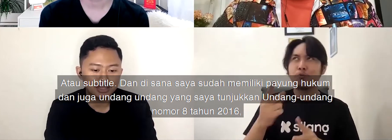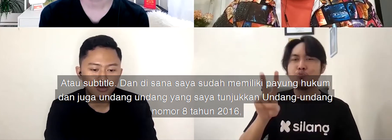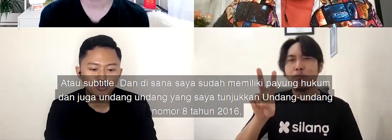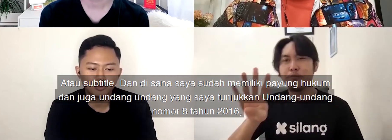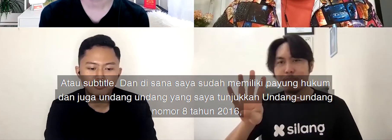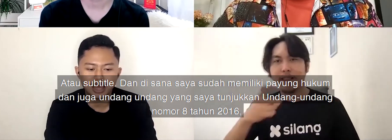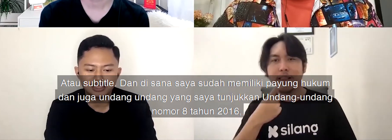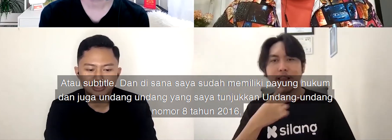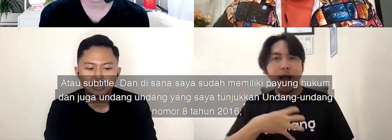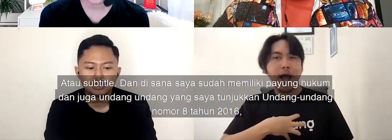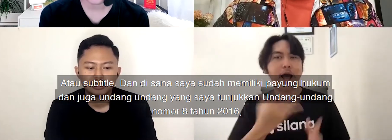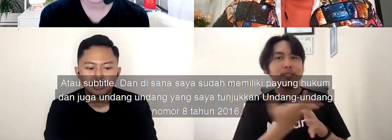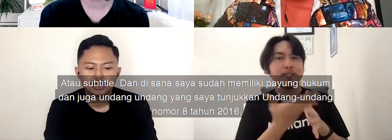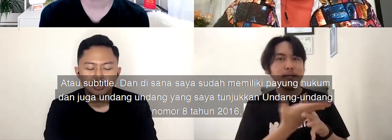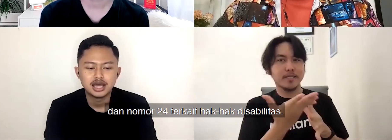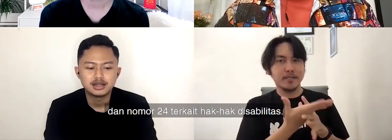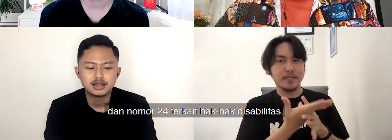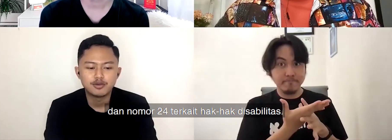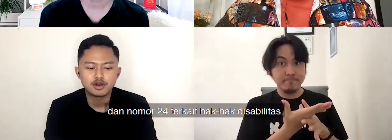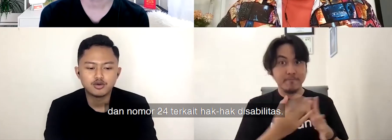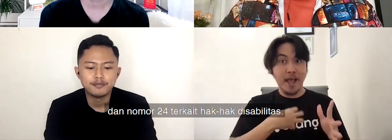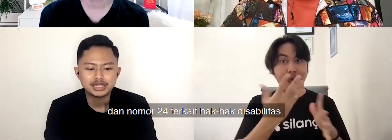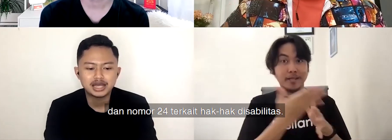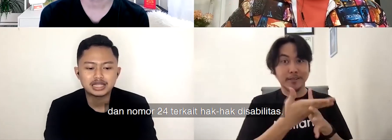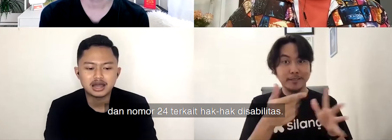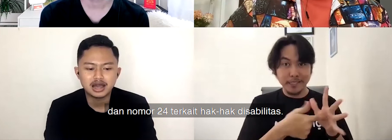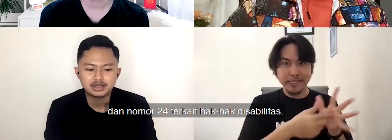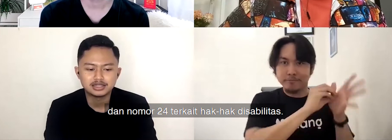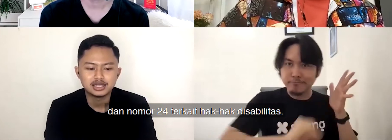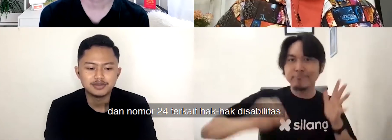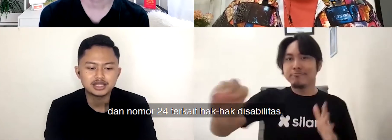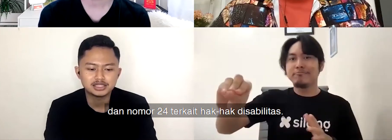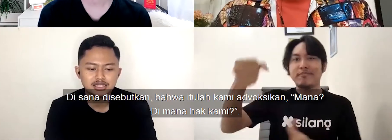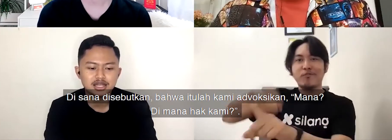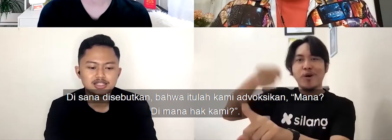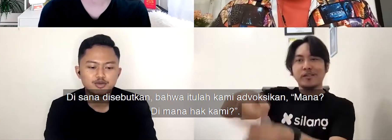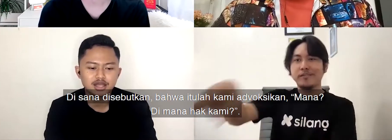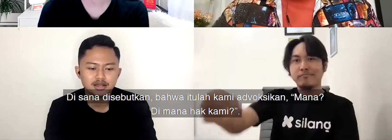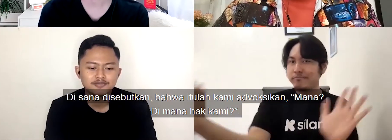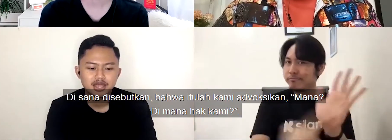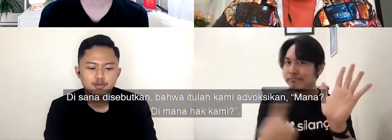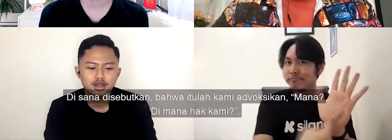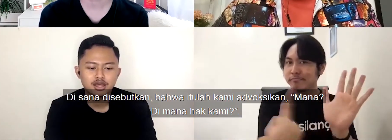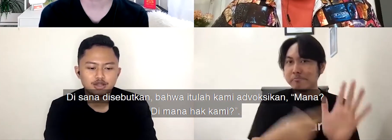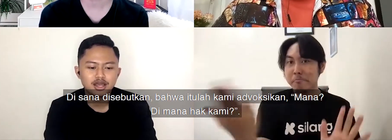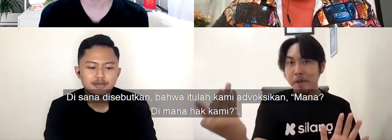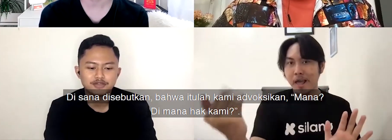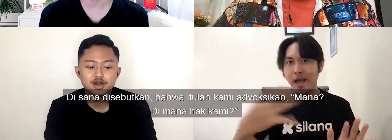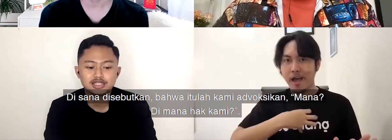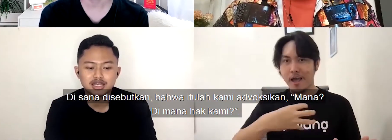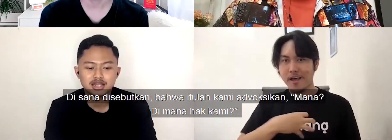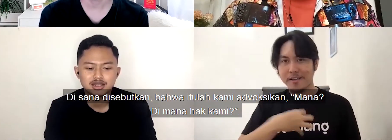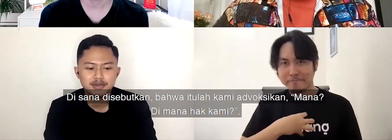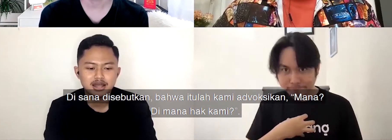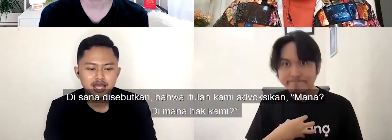tak 2016 dan nomor 24 terkait hak-hak itulah